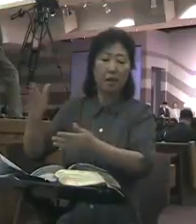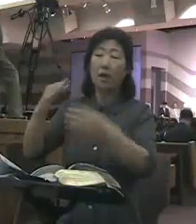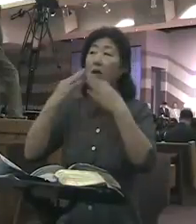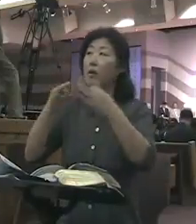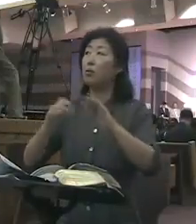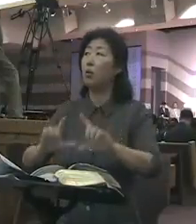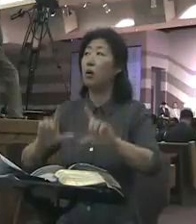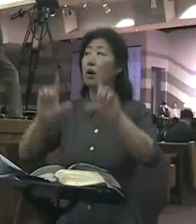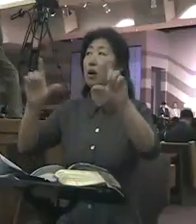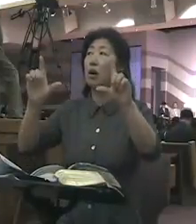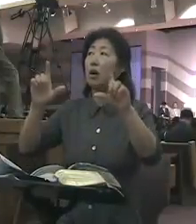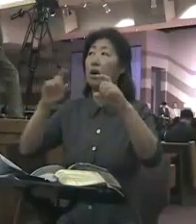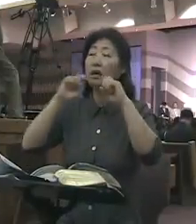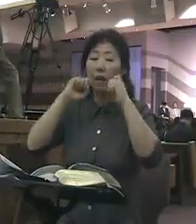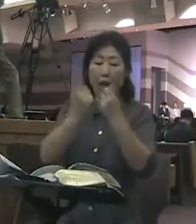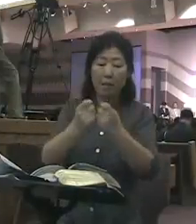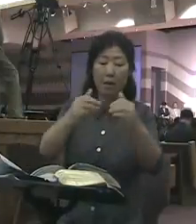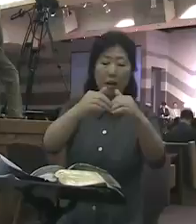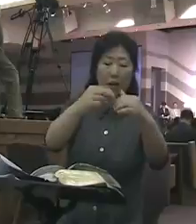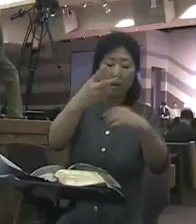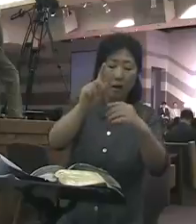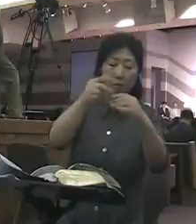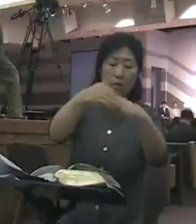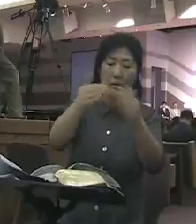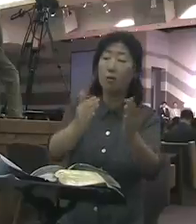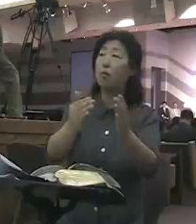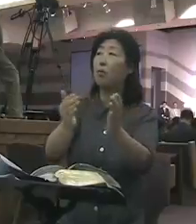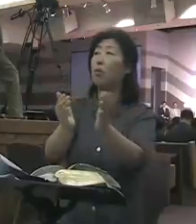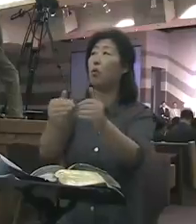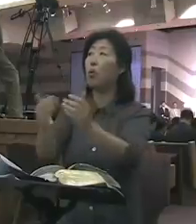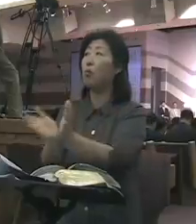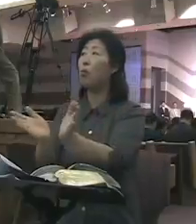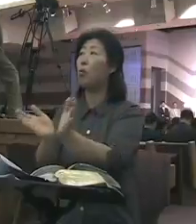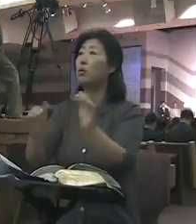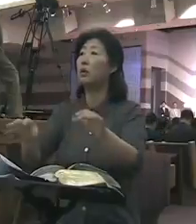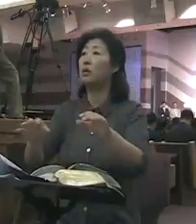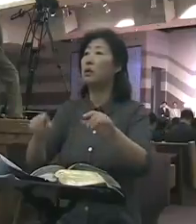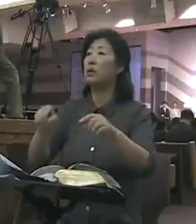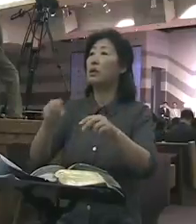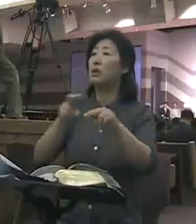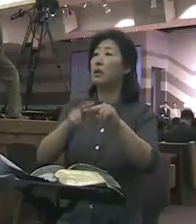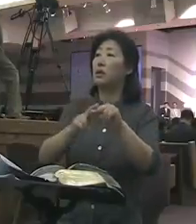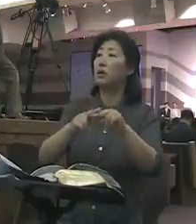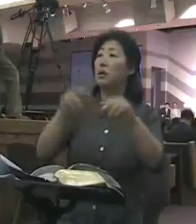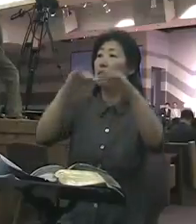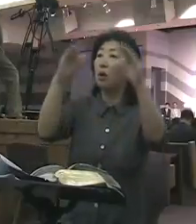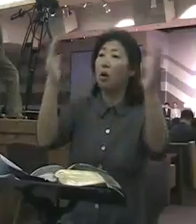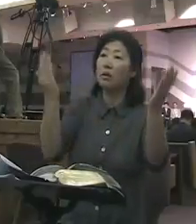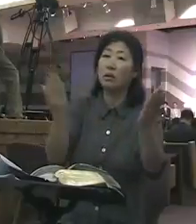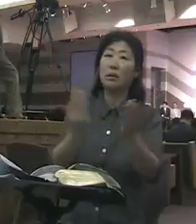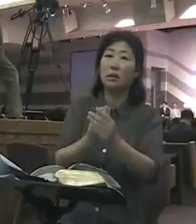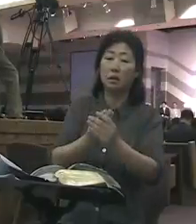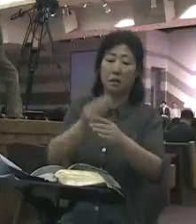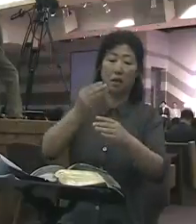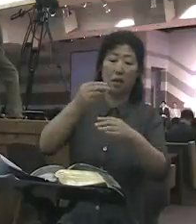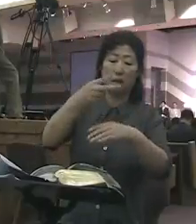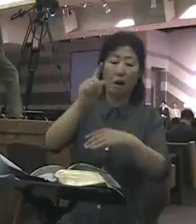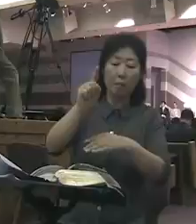저희가 개별 다락방으로 모이지 않고 금요일 저녁 이 자리에서 전체 다락방 감사 종강